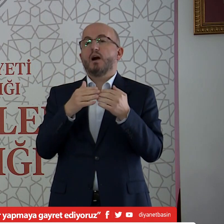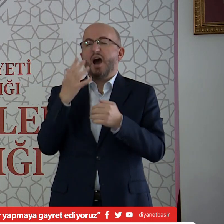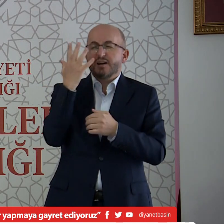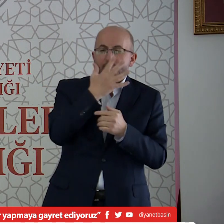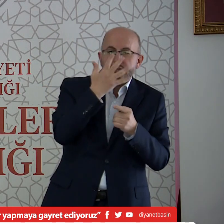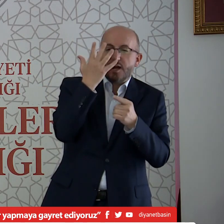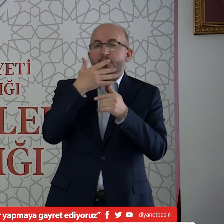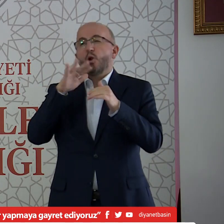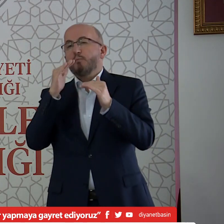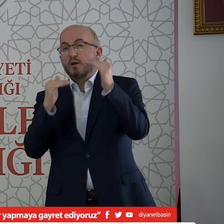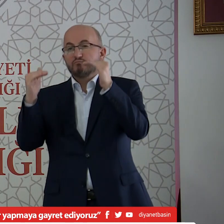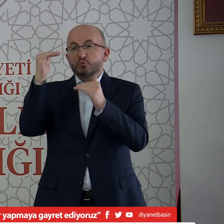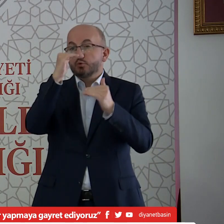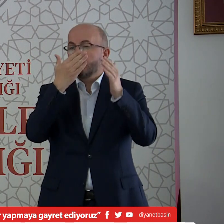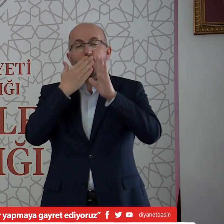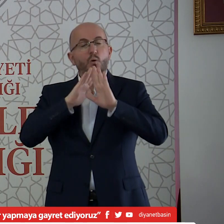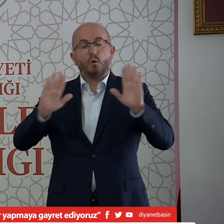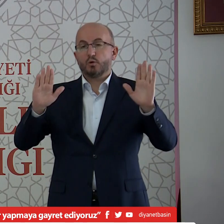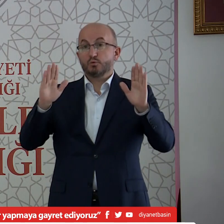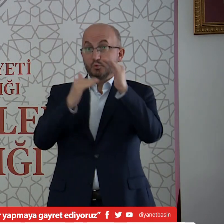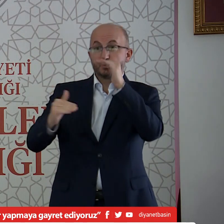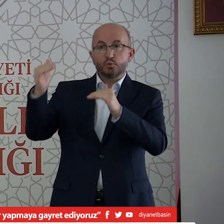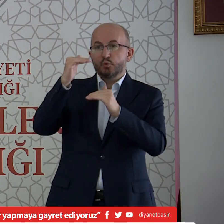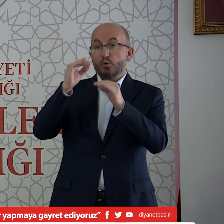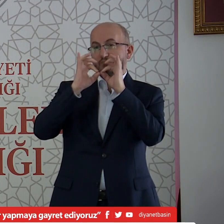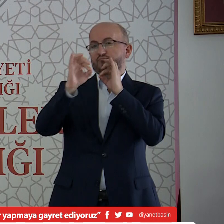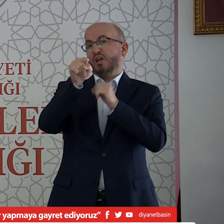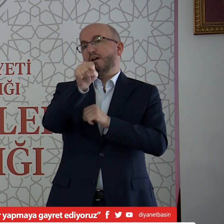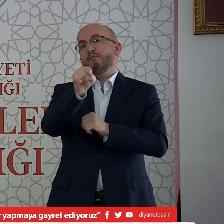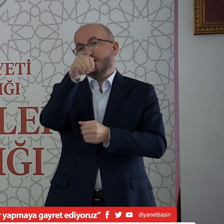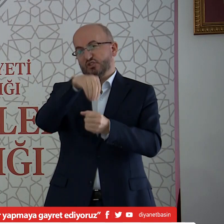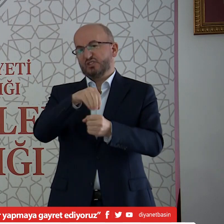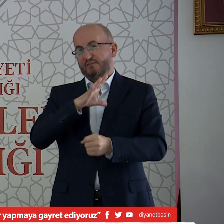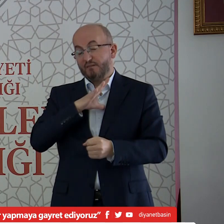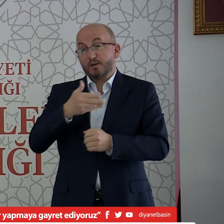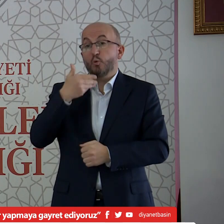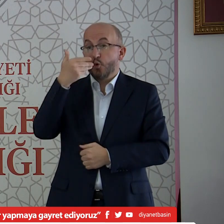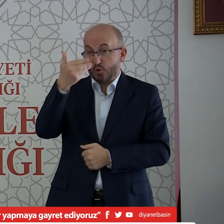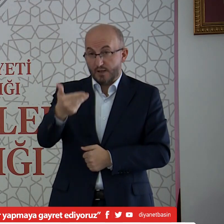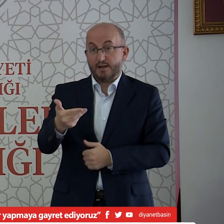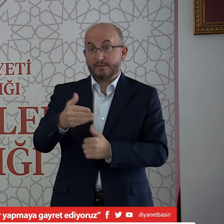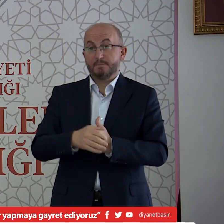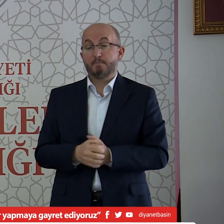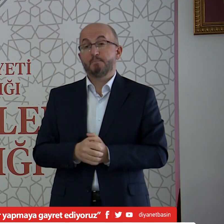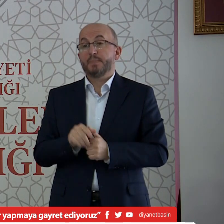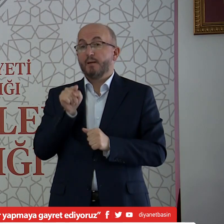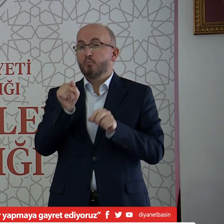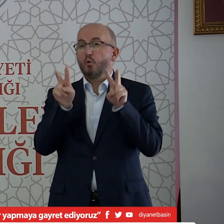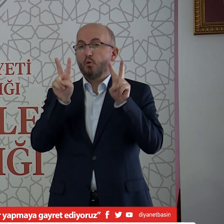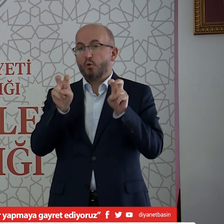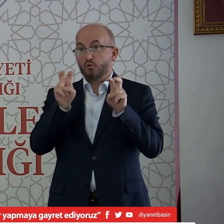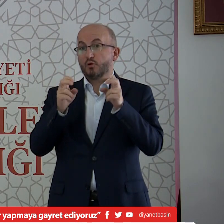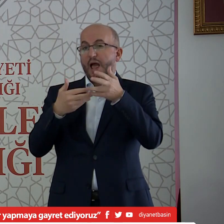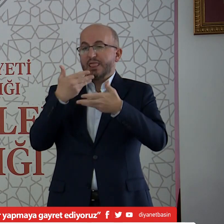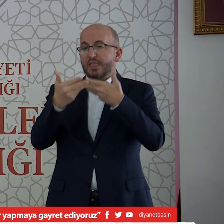Arap olmayanın Arap'a hiçbir üstünlüğü yoktur. Üstünlük takvadadır buyurarak bu konuya